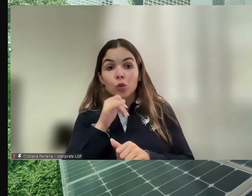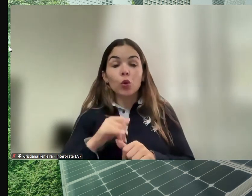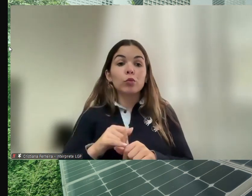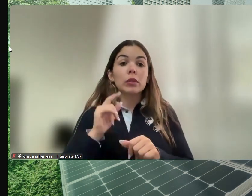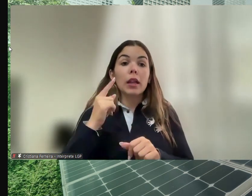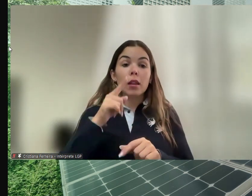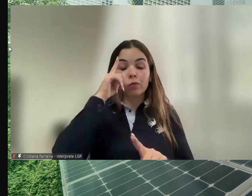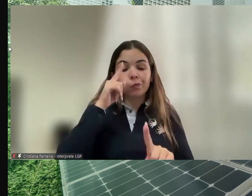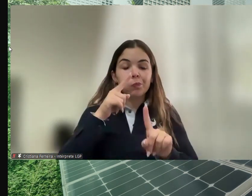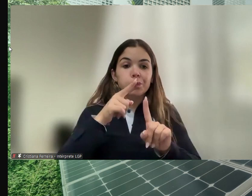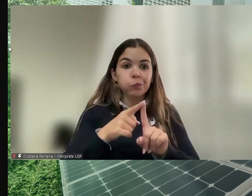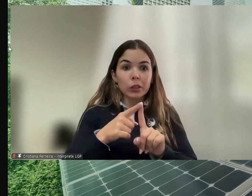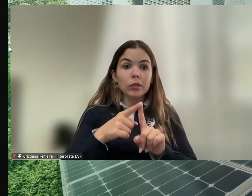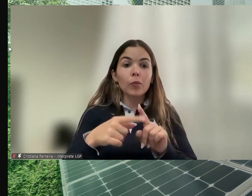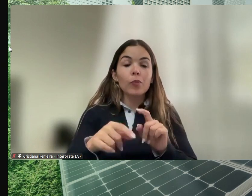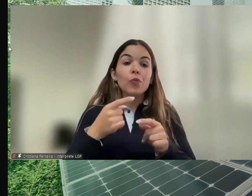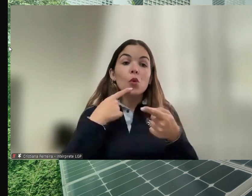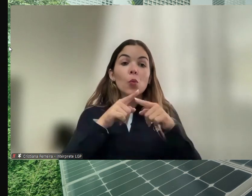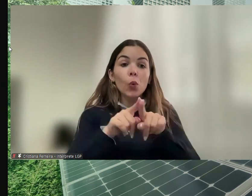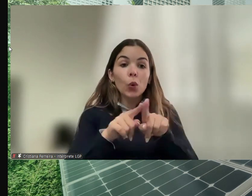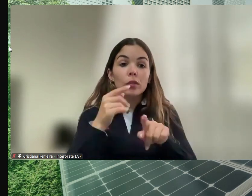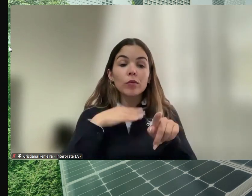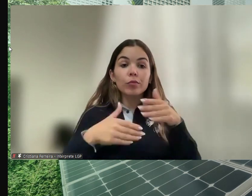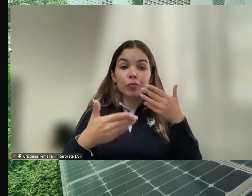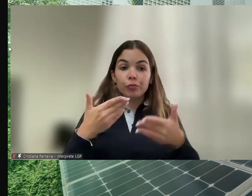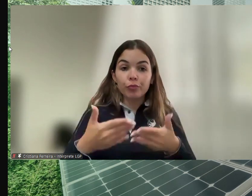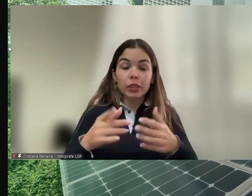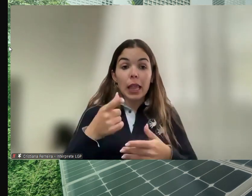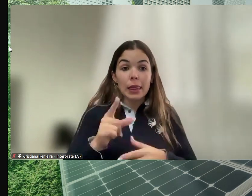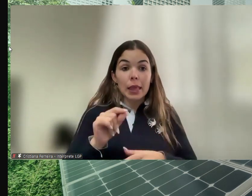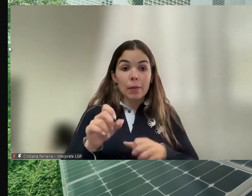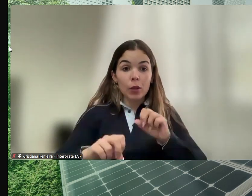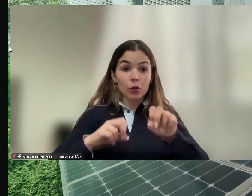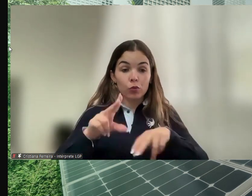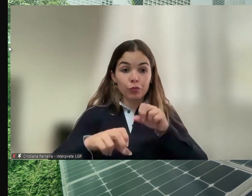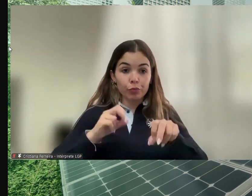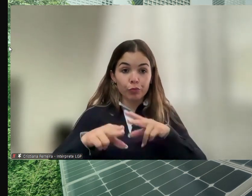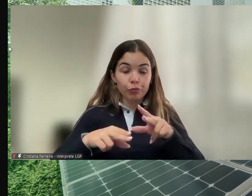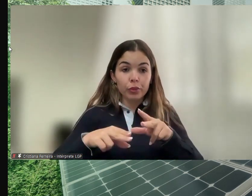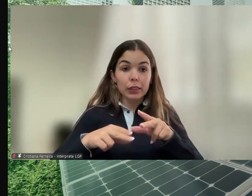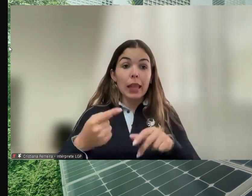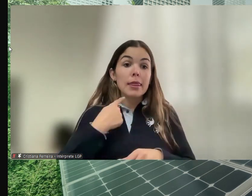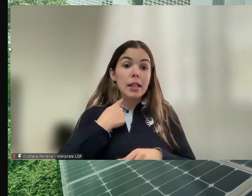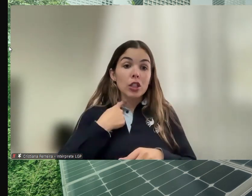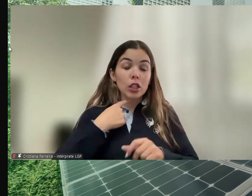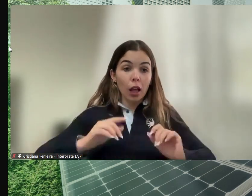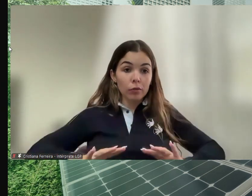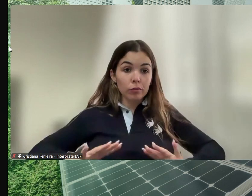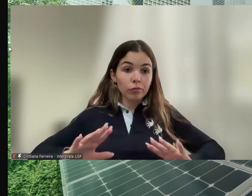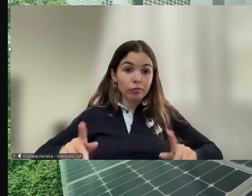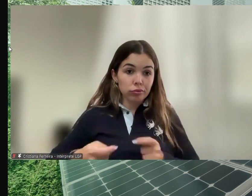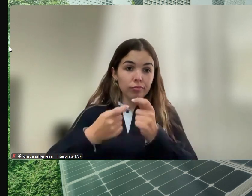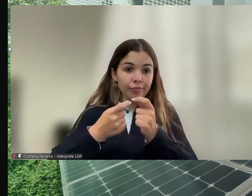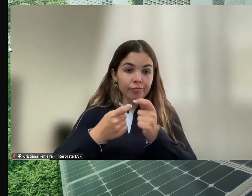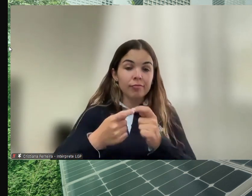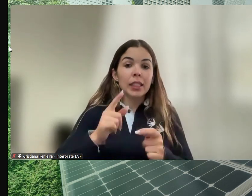na implementação de políticas de sustentabilidade e promove a inovação e a transição digital. Coordenou a RIA, a Região